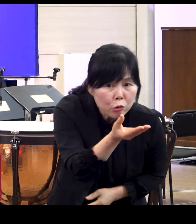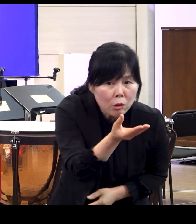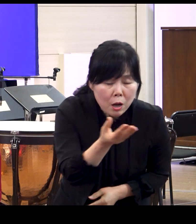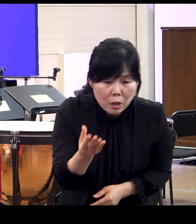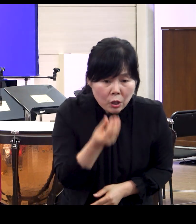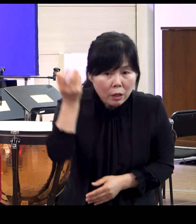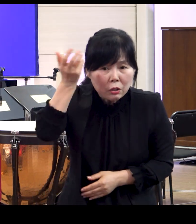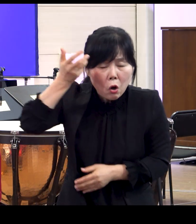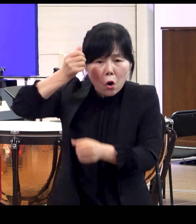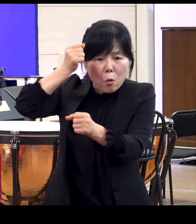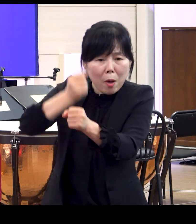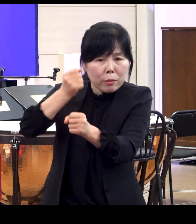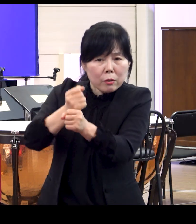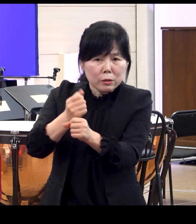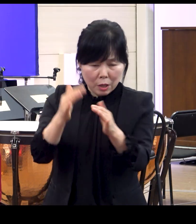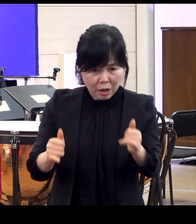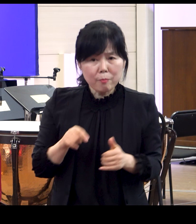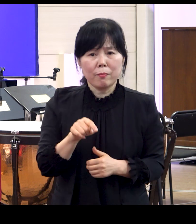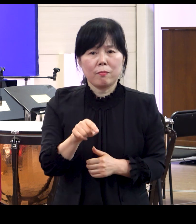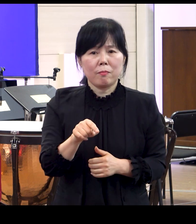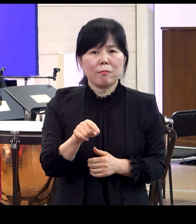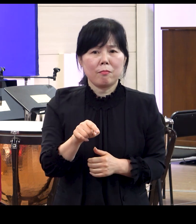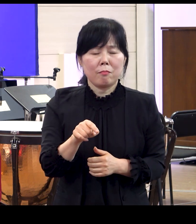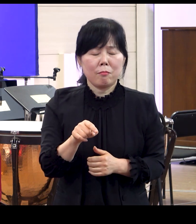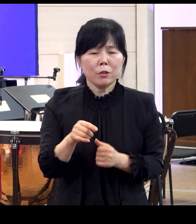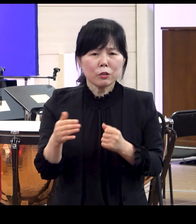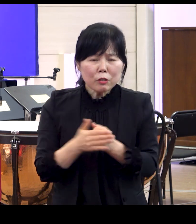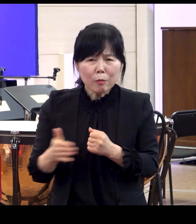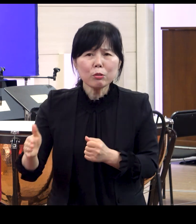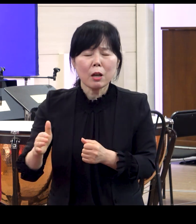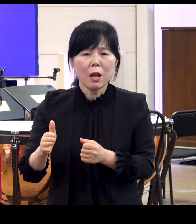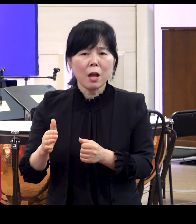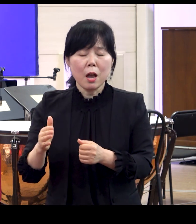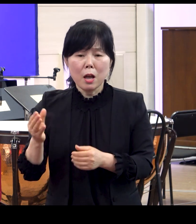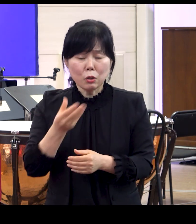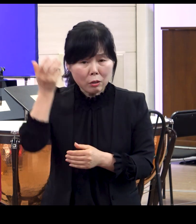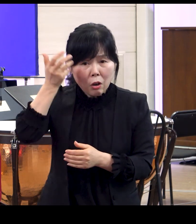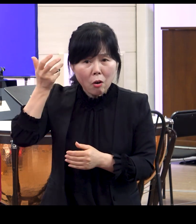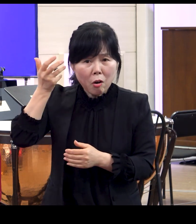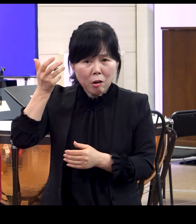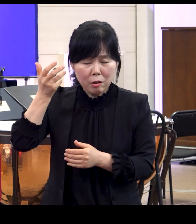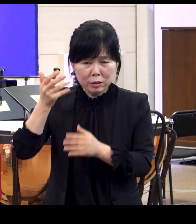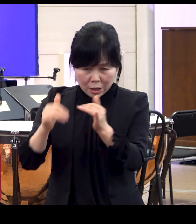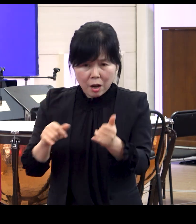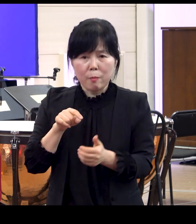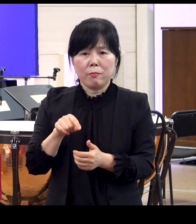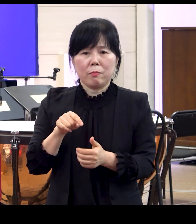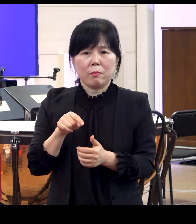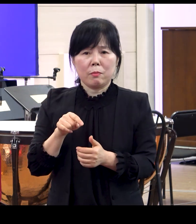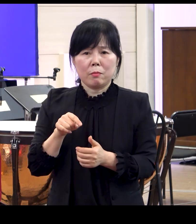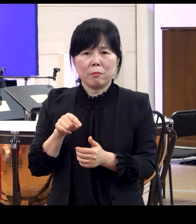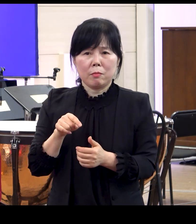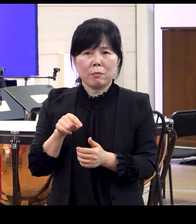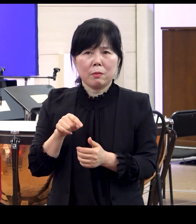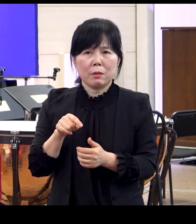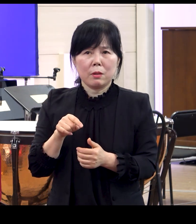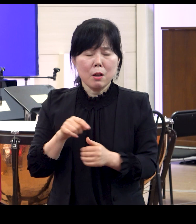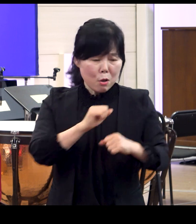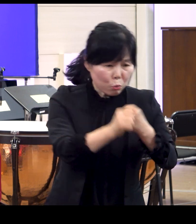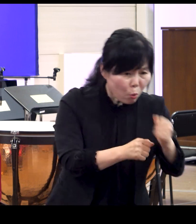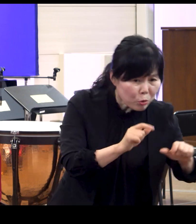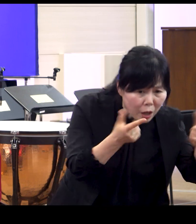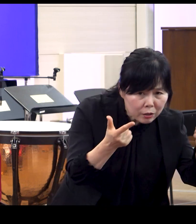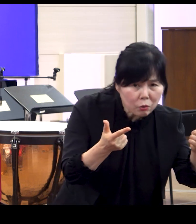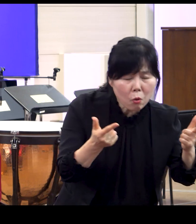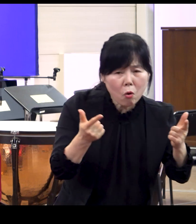코에 불어 넣으시면서 우리를 만드셨다는 그 사실 아니냐 그 말이에요. 그래서 우리가 정말 생명이 되었다라고 말한 거 아니에요. 그냥